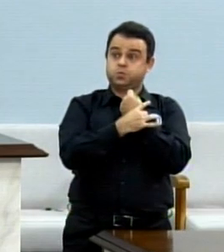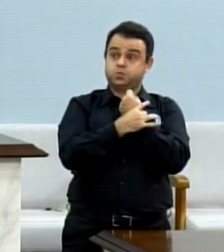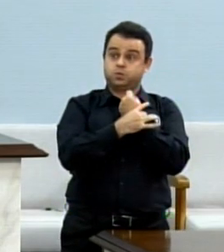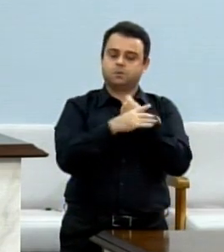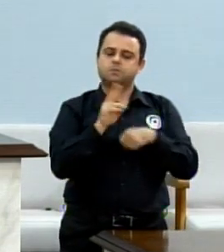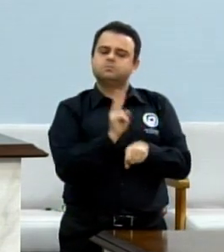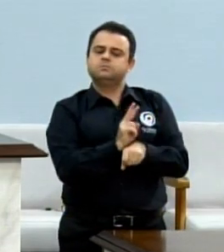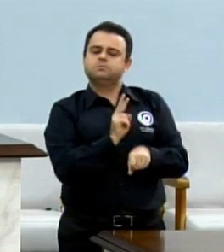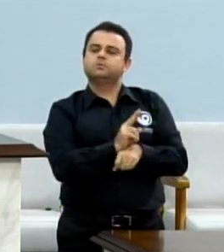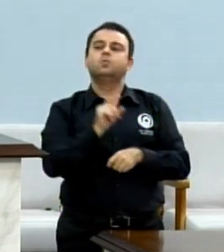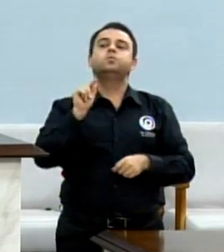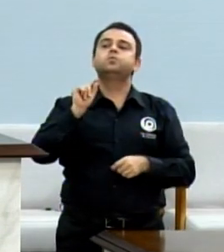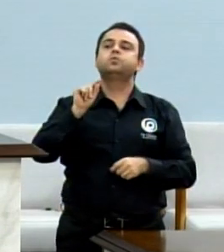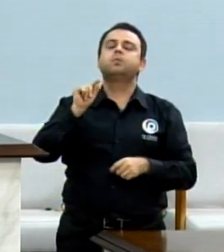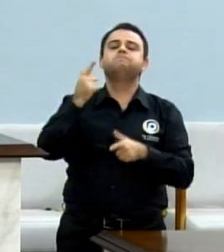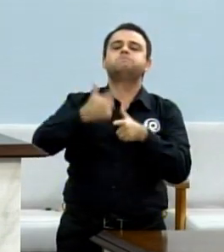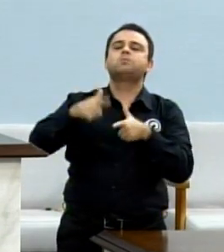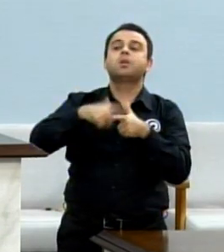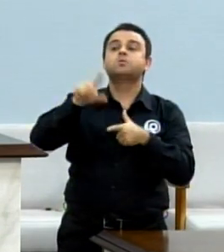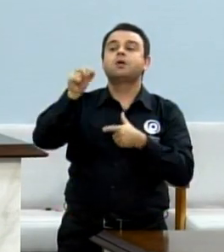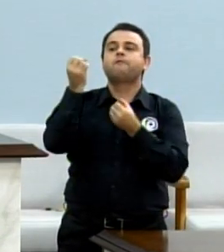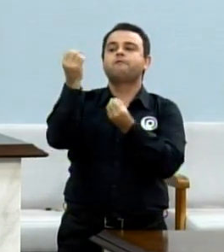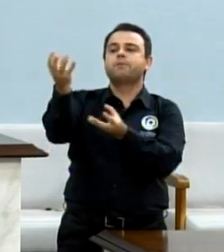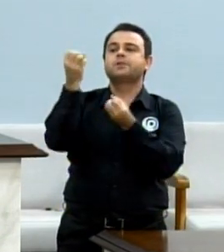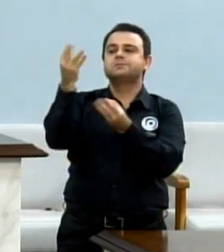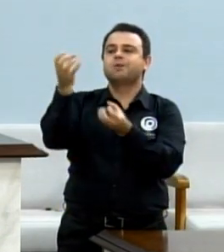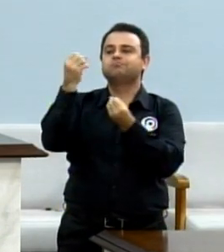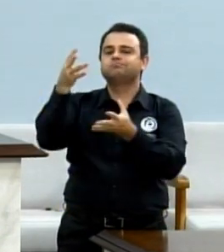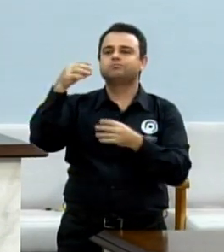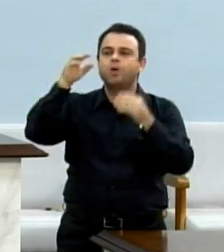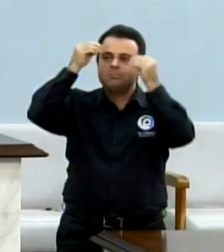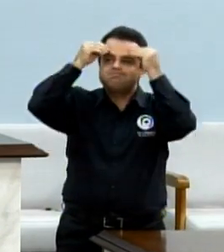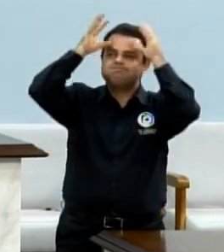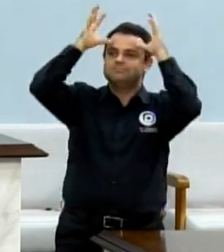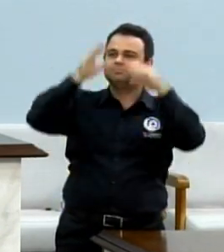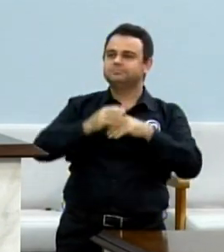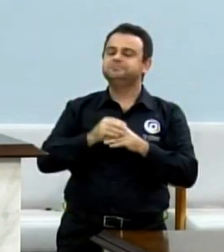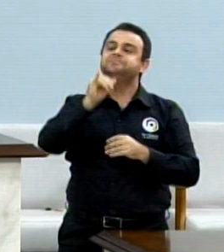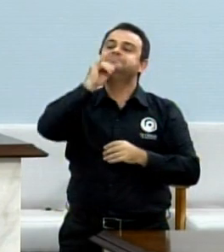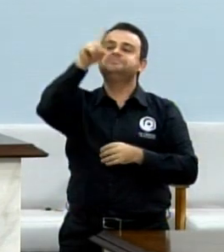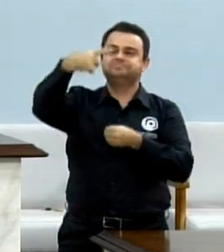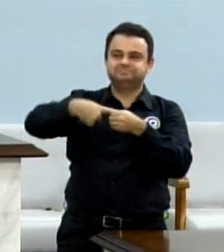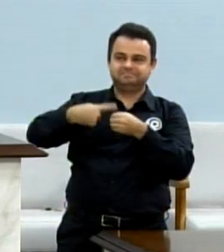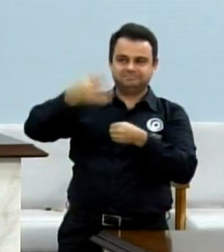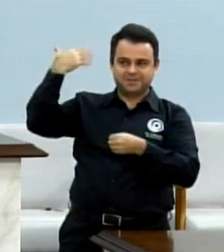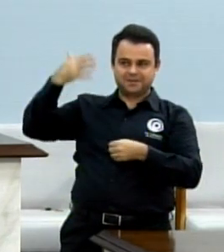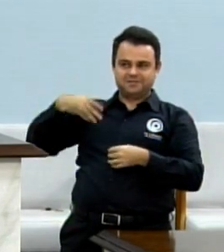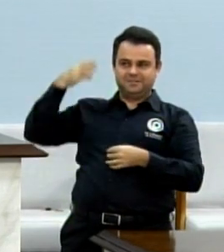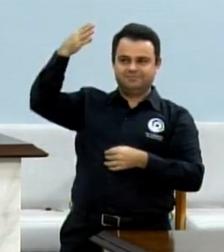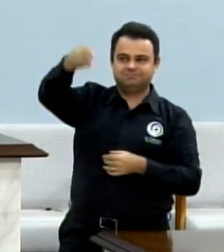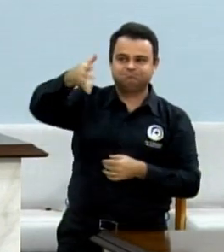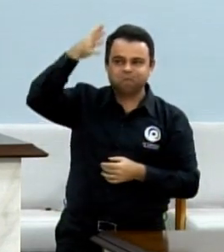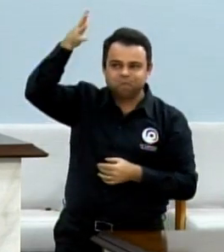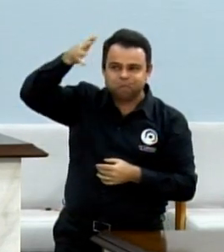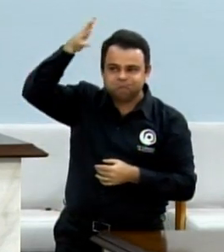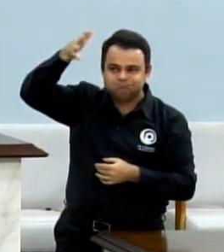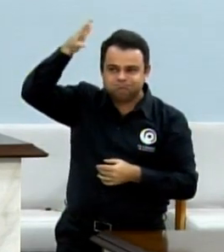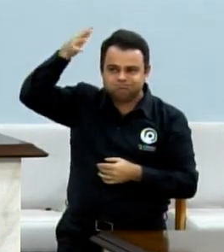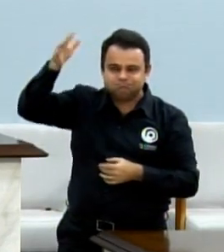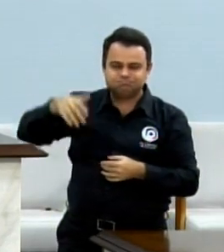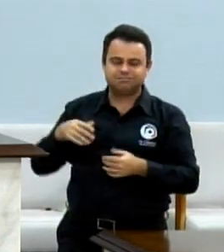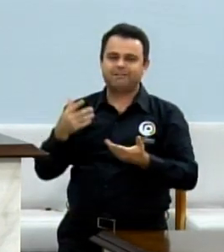cultura. Eu estava comentando com ele que eu fui dar uma palestra numa cidade para empresários e compareceram 4 empresários de 57